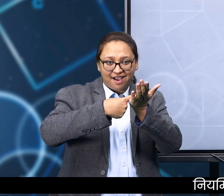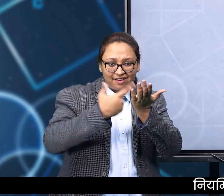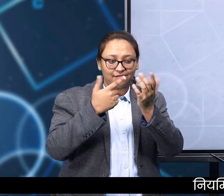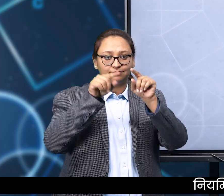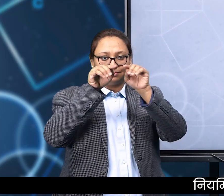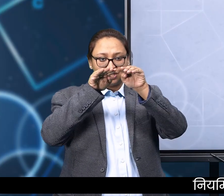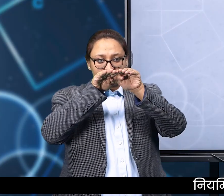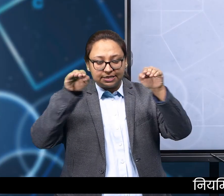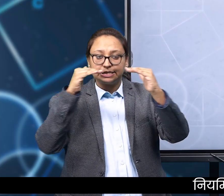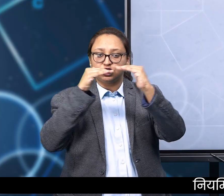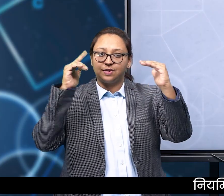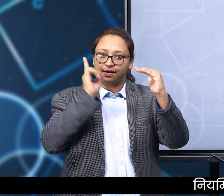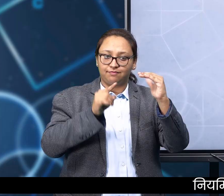नियमित आकार,